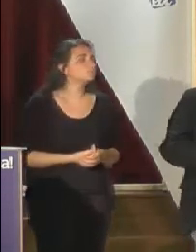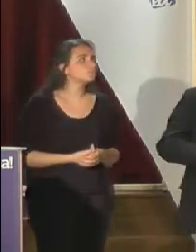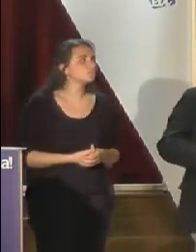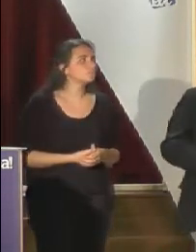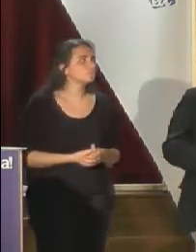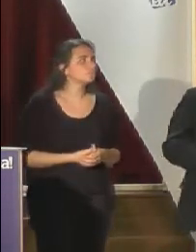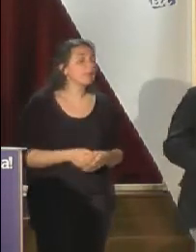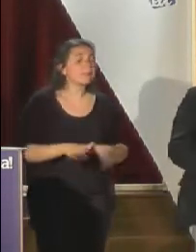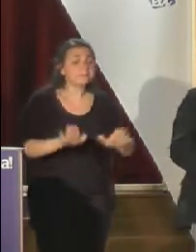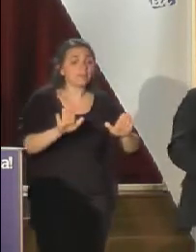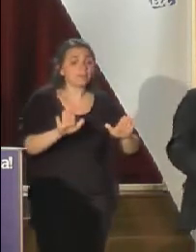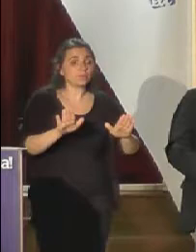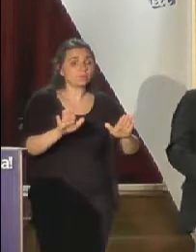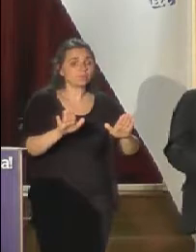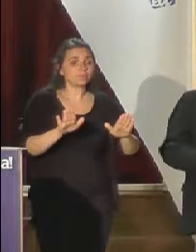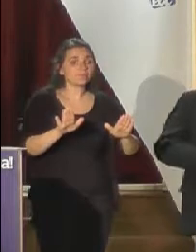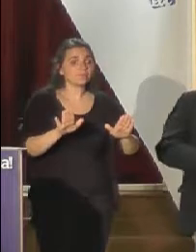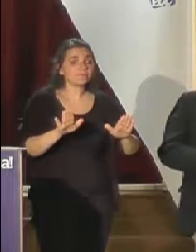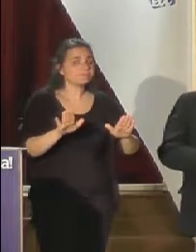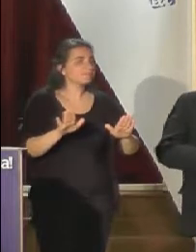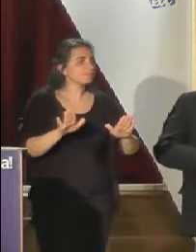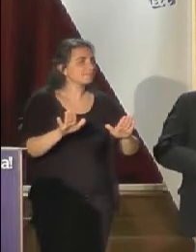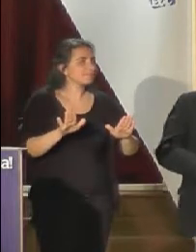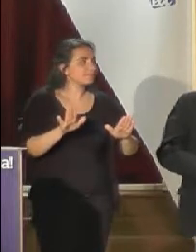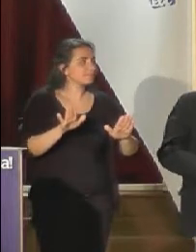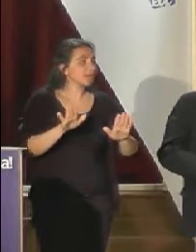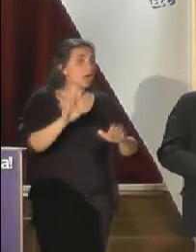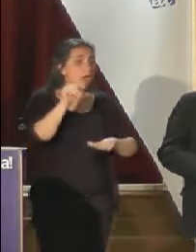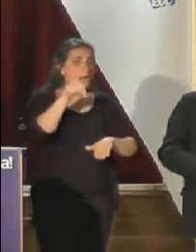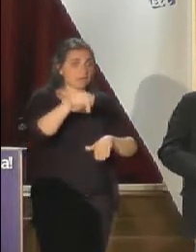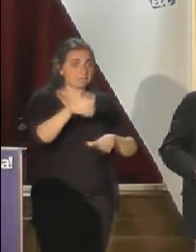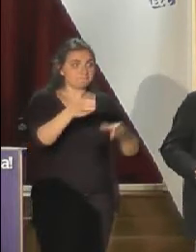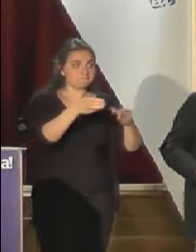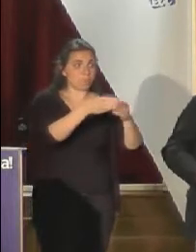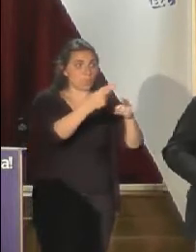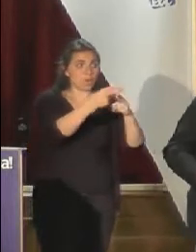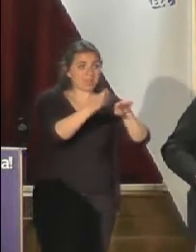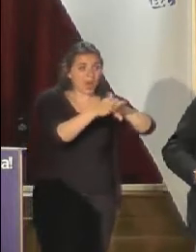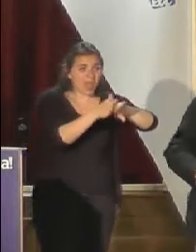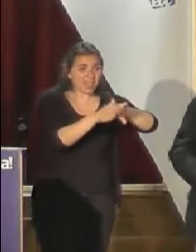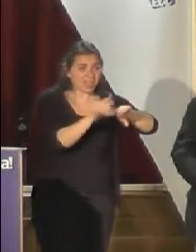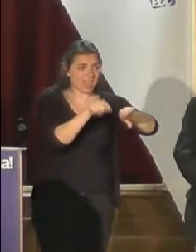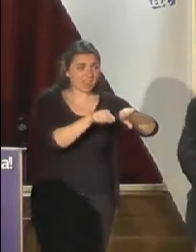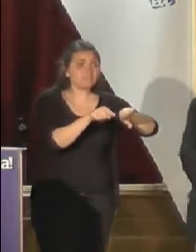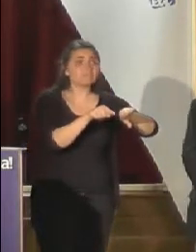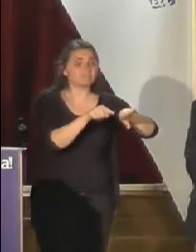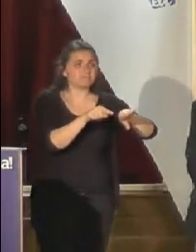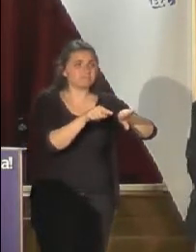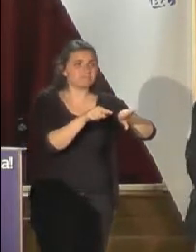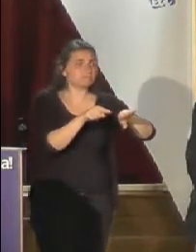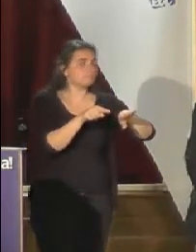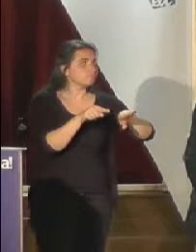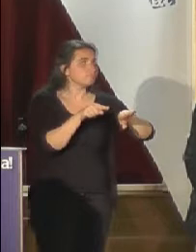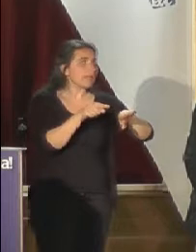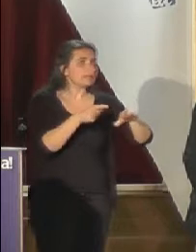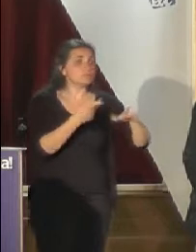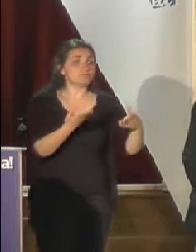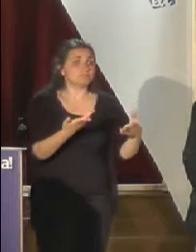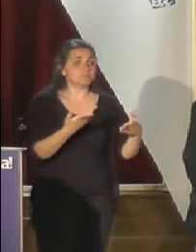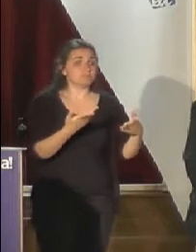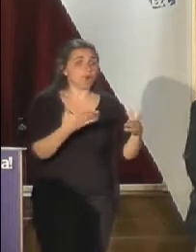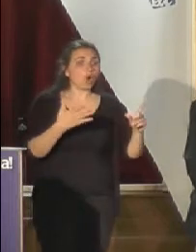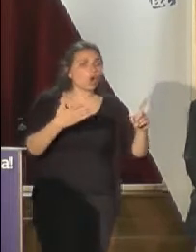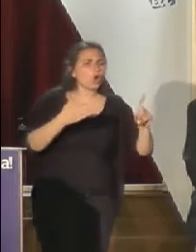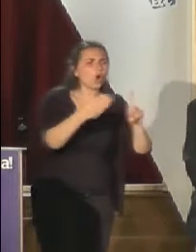Pero como aquí, esa esquerda que recupera a auténtica representación da esquerda social plural, diversa